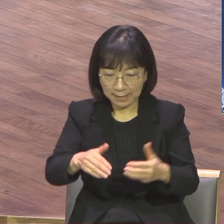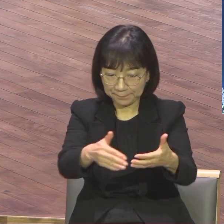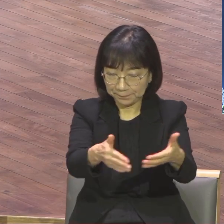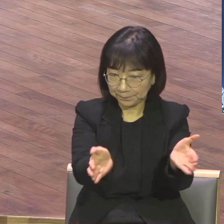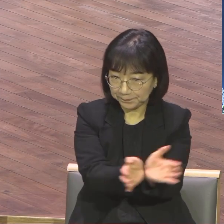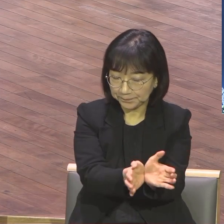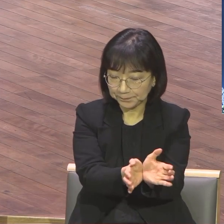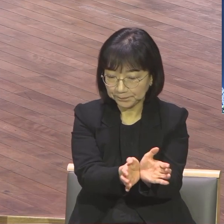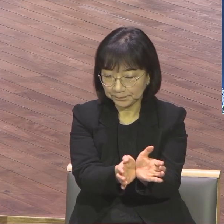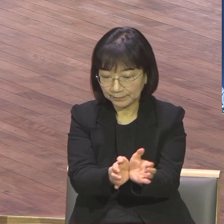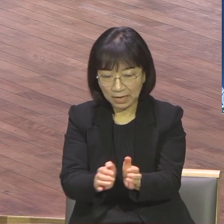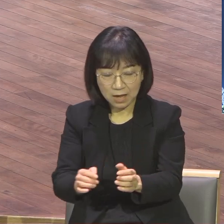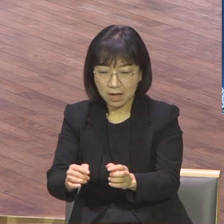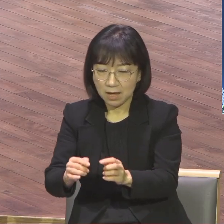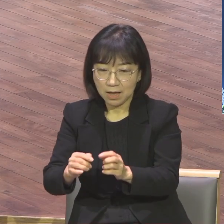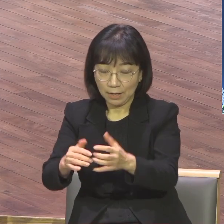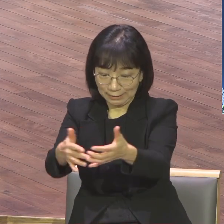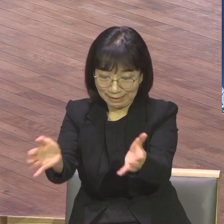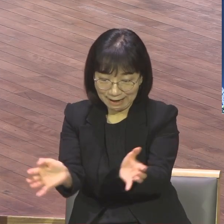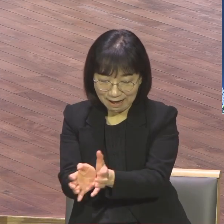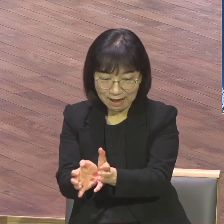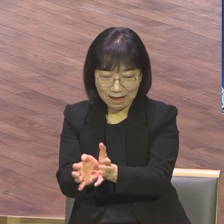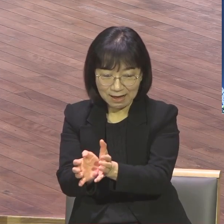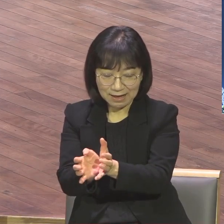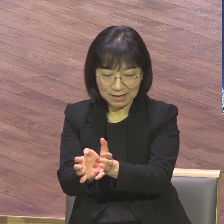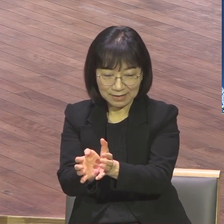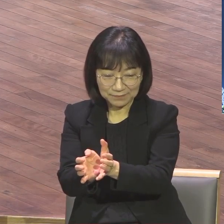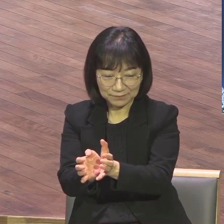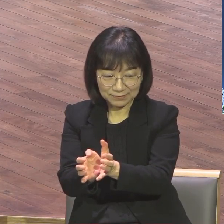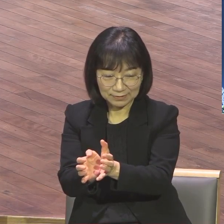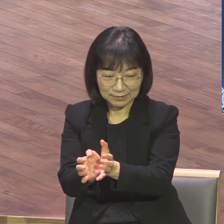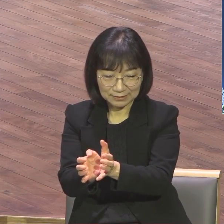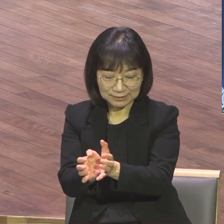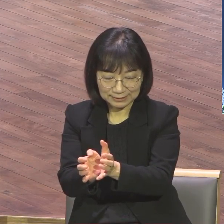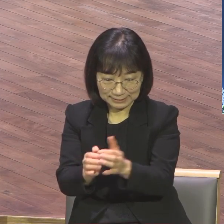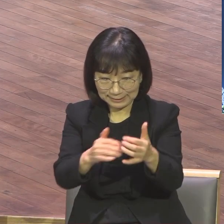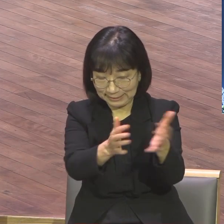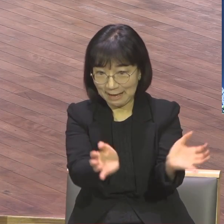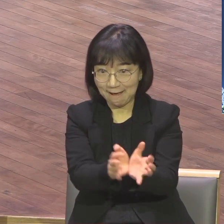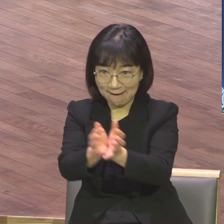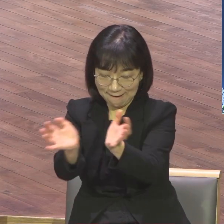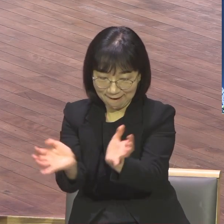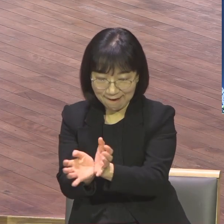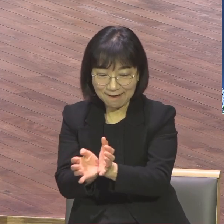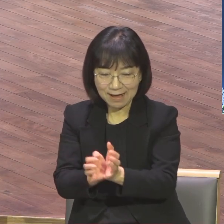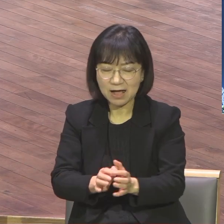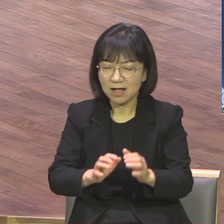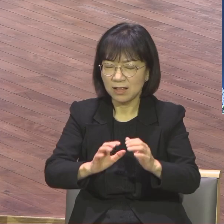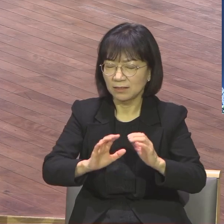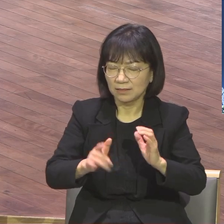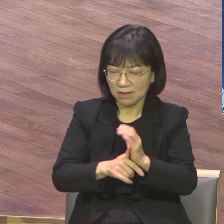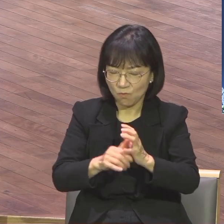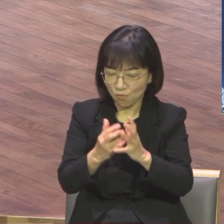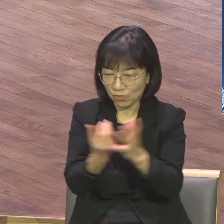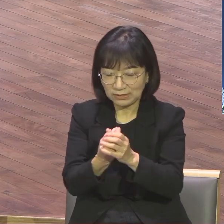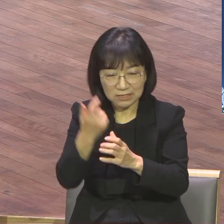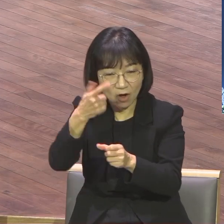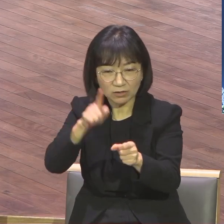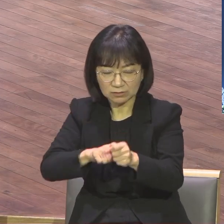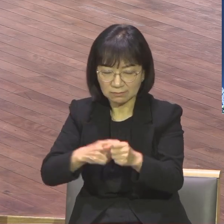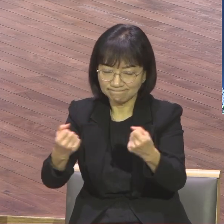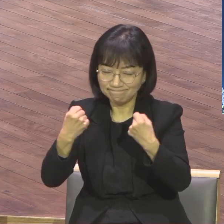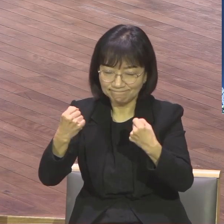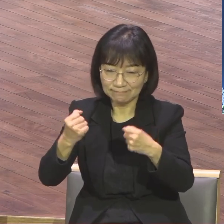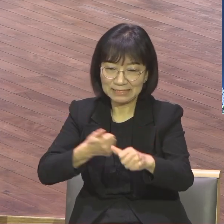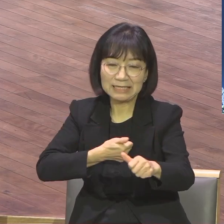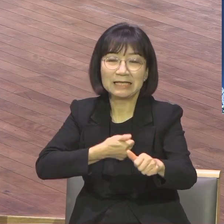부서, 교회 모든 사역의 방향에 영적 성부수를 던지는 그러한